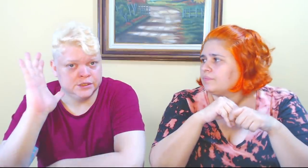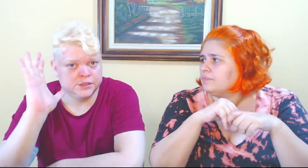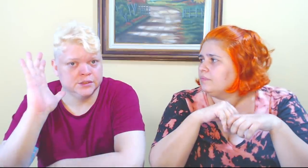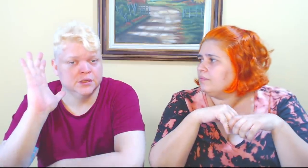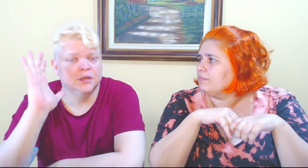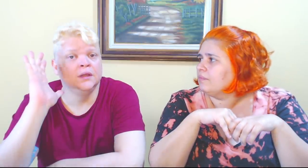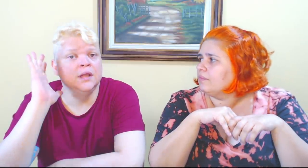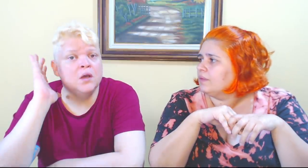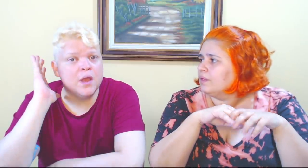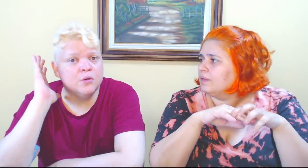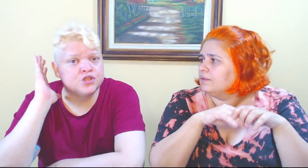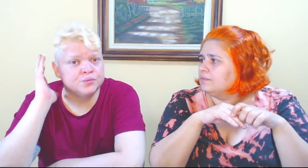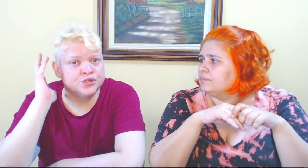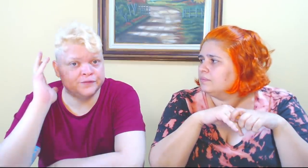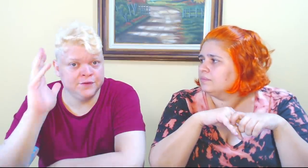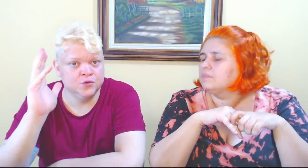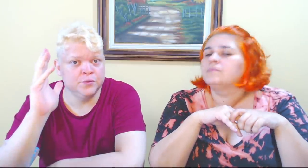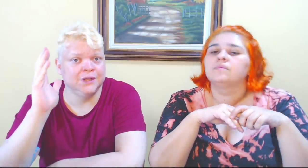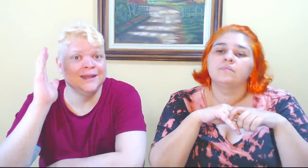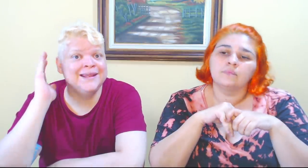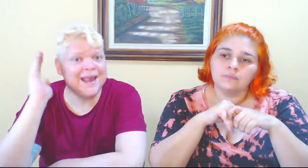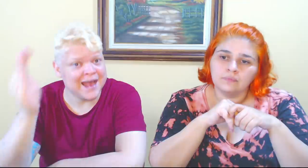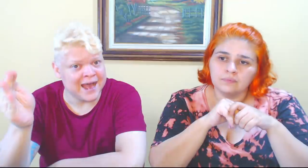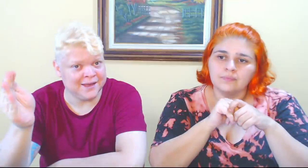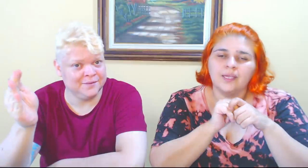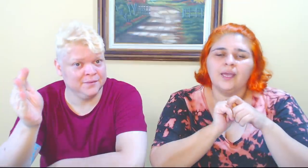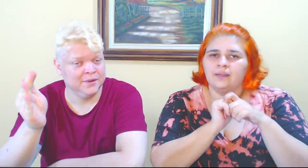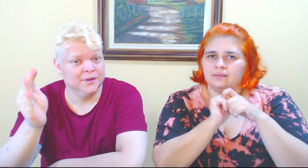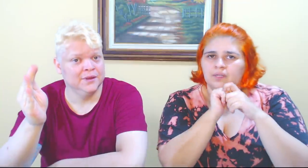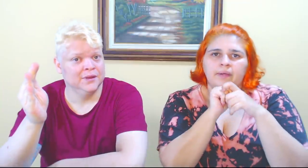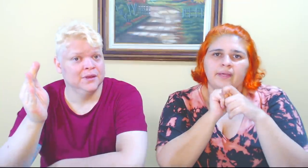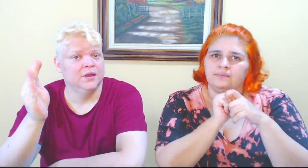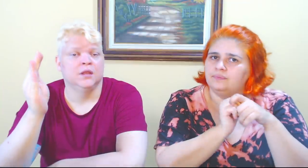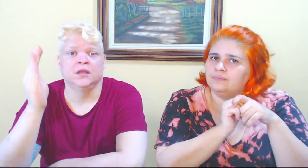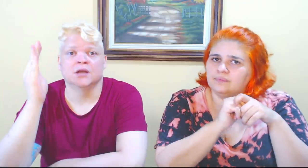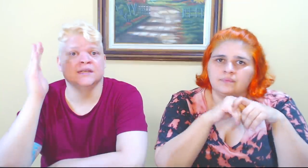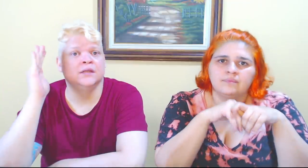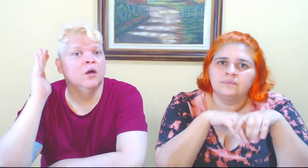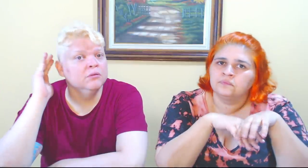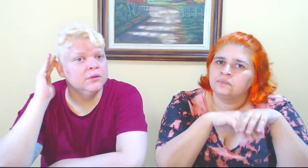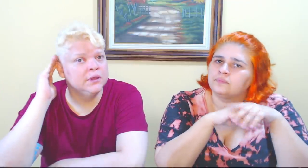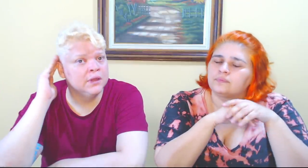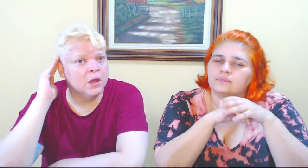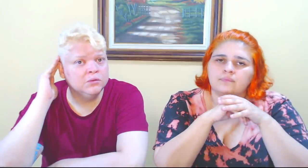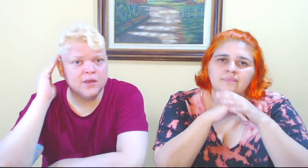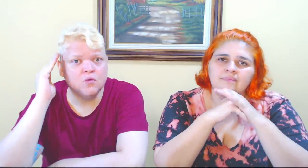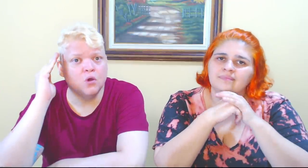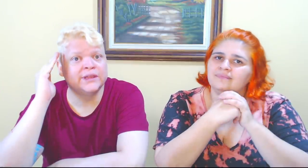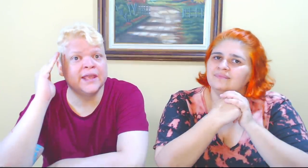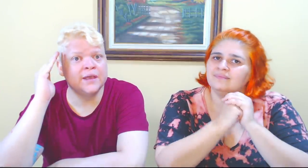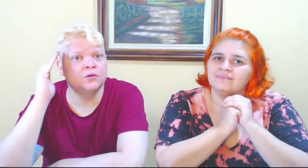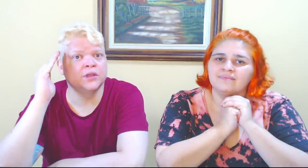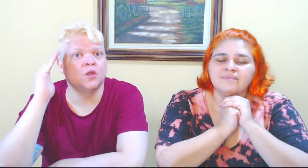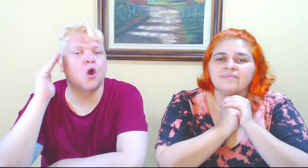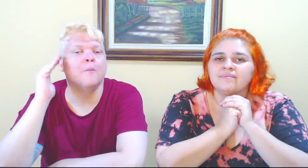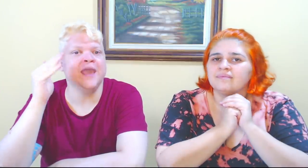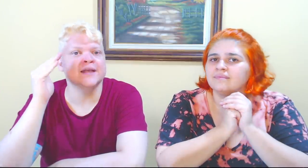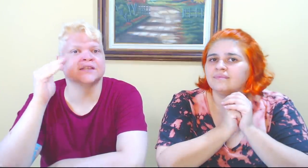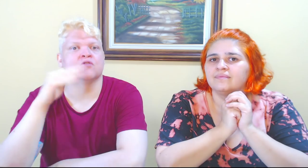Não é o tipo de filme Linear É Não é Então assim Não tem um roteiro Que comece com